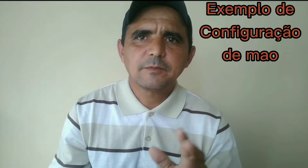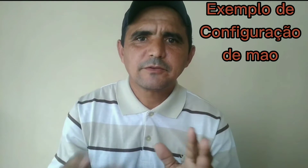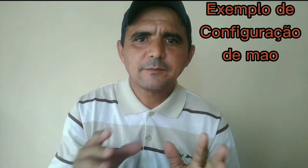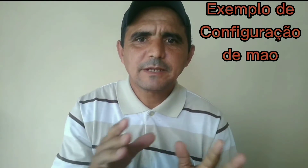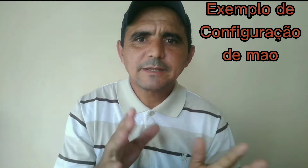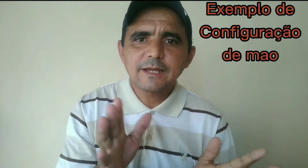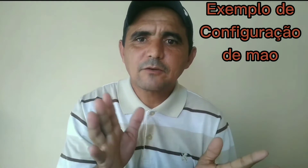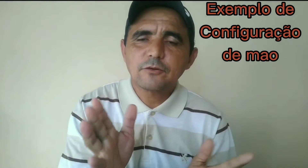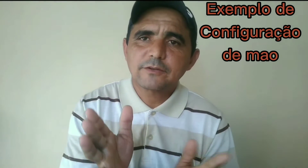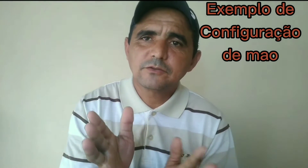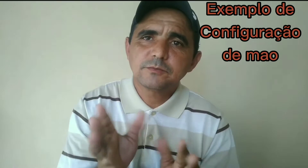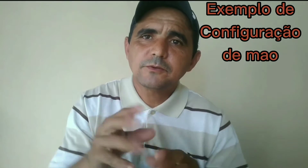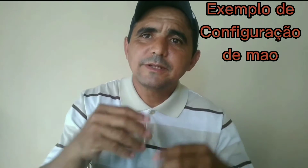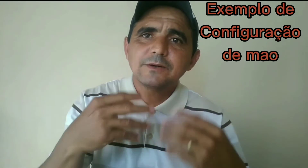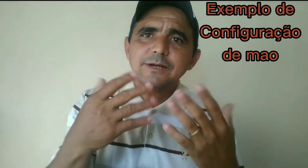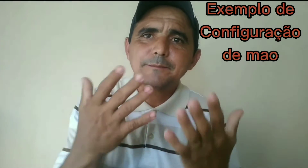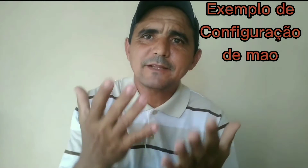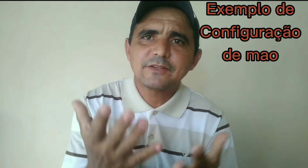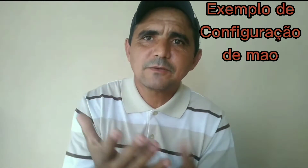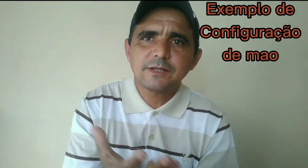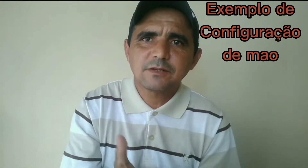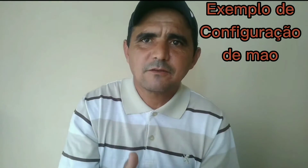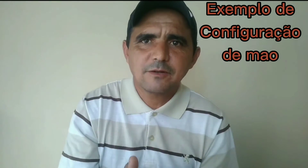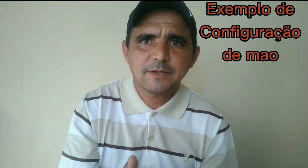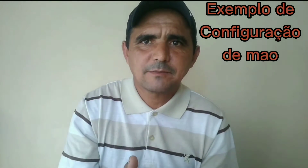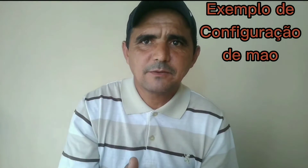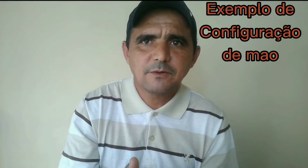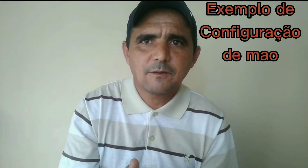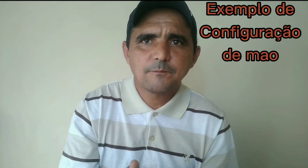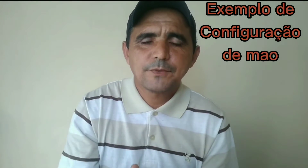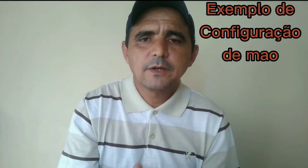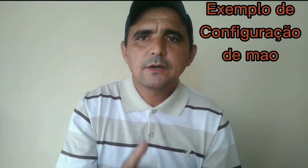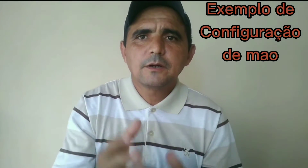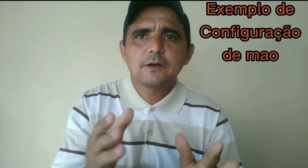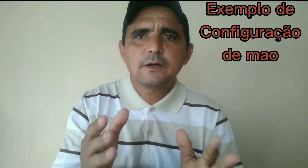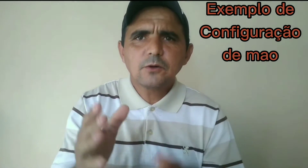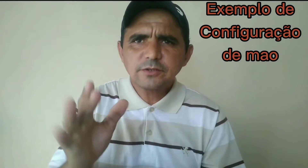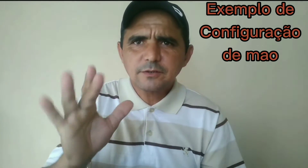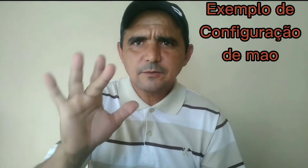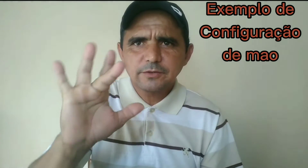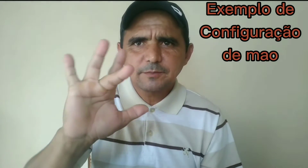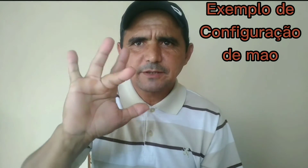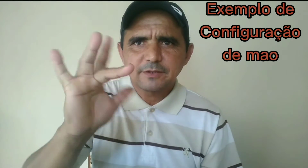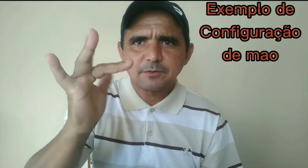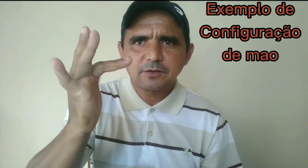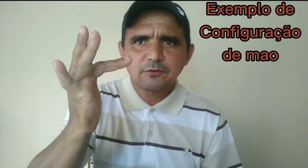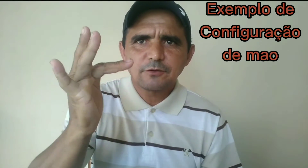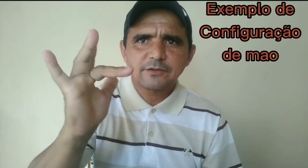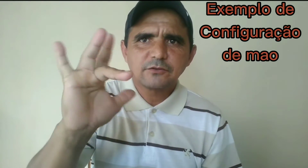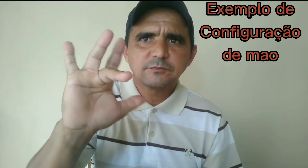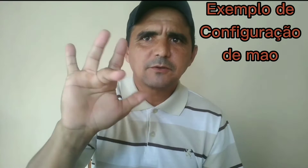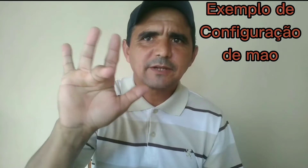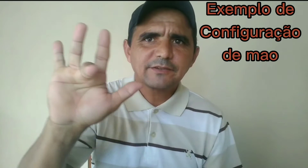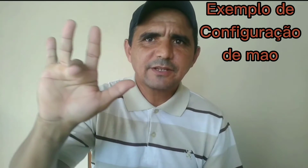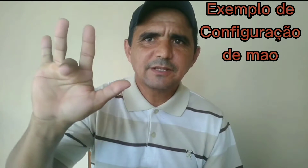exemplos também que tem a configuração de mão que não representam a letra do alfabeto manual. Por exemplo, outra configuração de mão que é essa aqui,